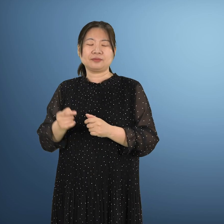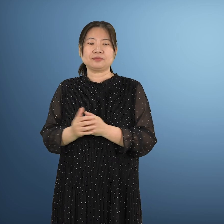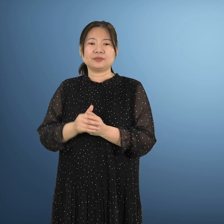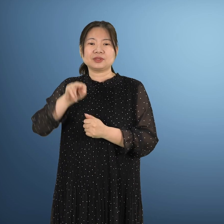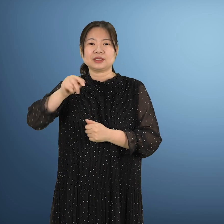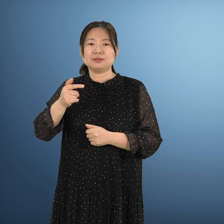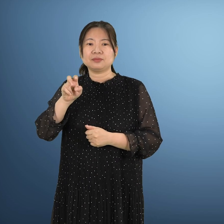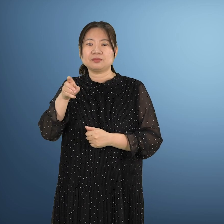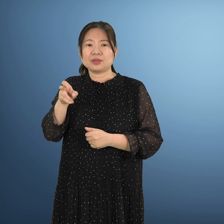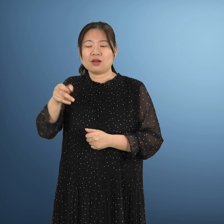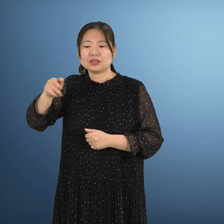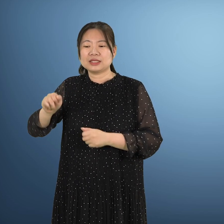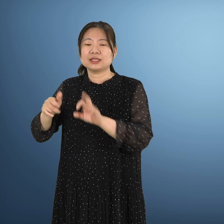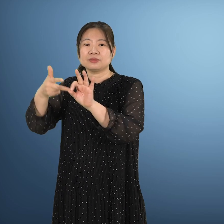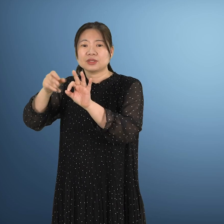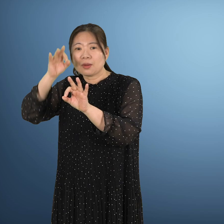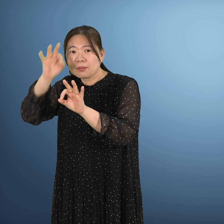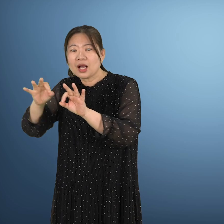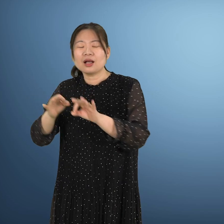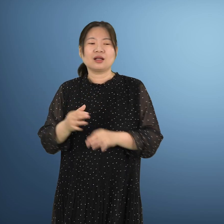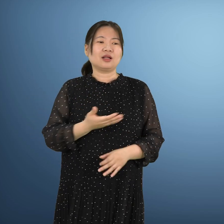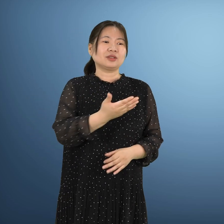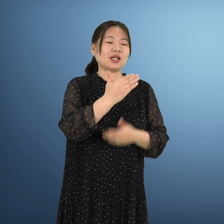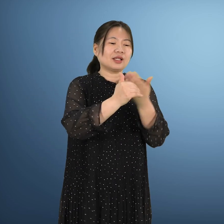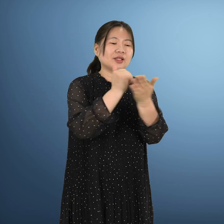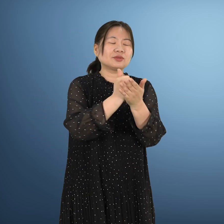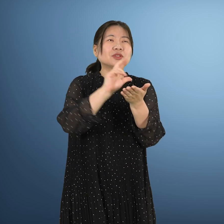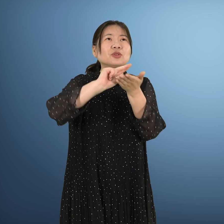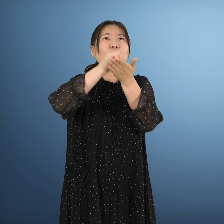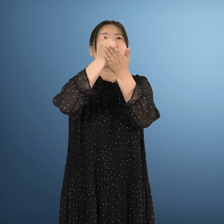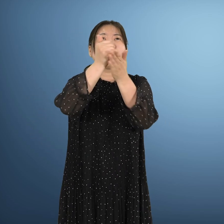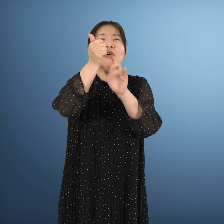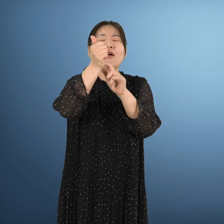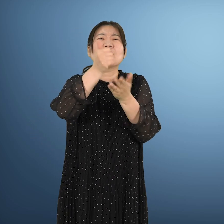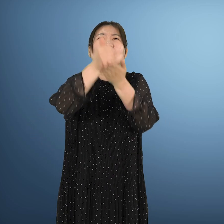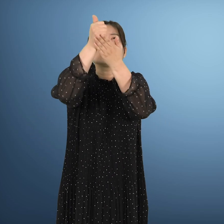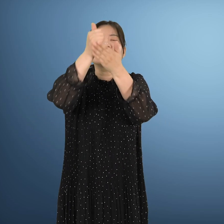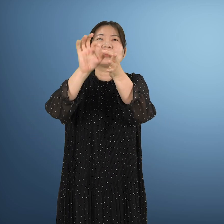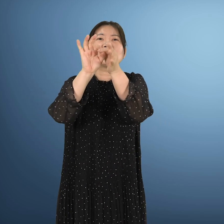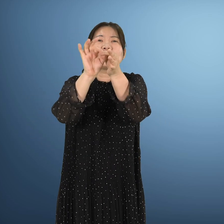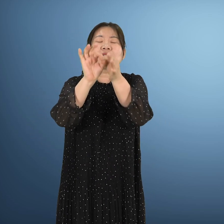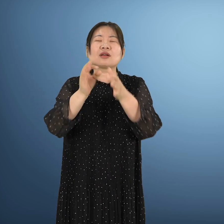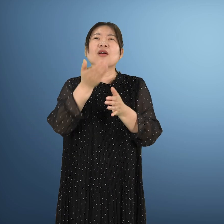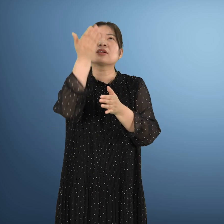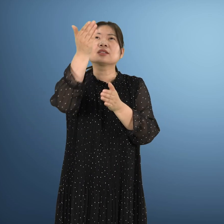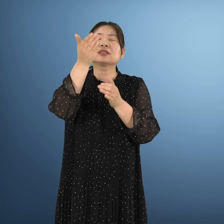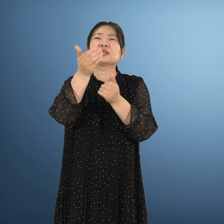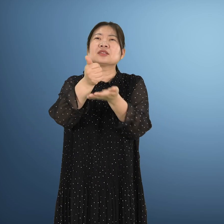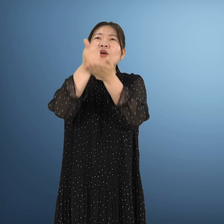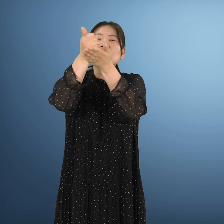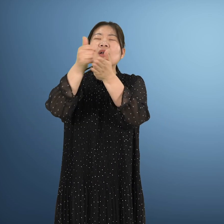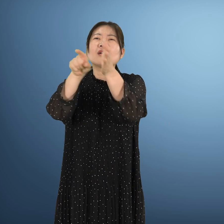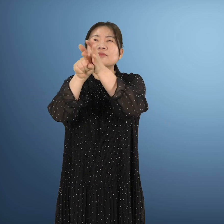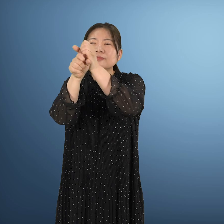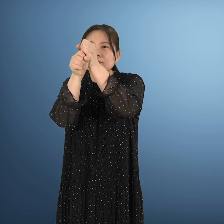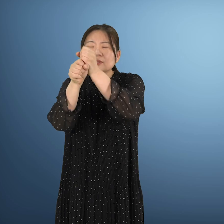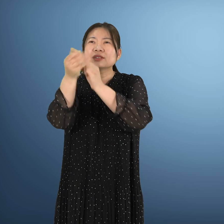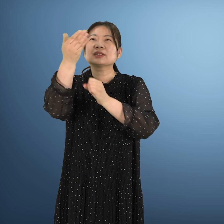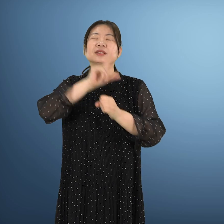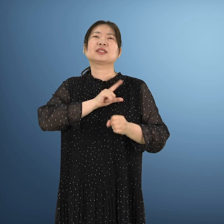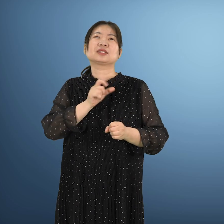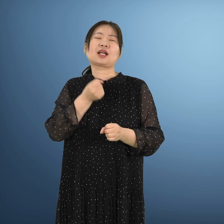읽어보세요. 시작. 내 하나님 여호와를 경외하여 그를 섬기며 그에게 의지하고 그의